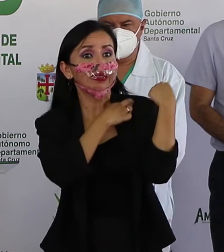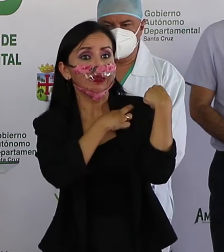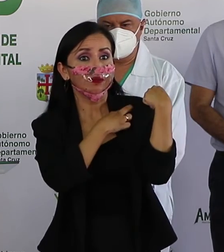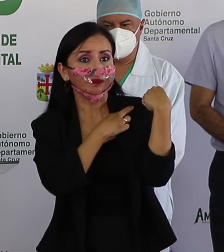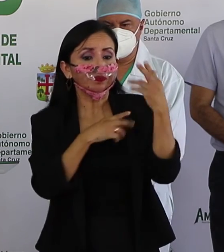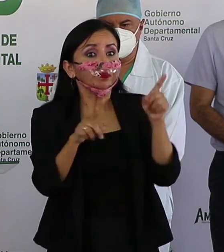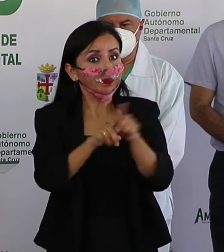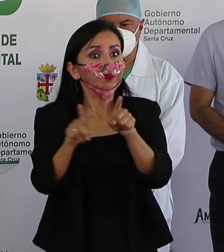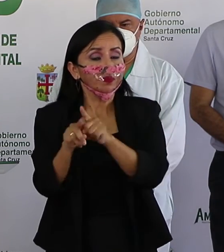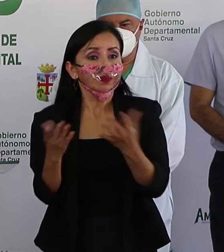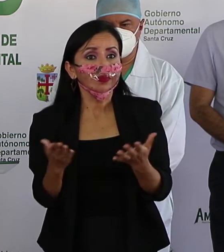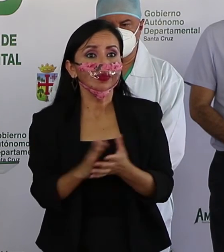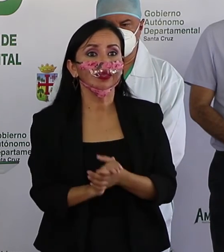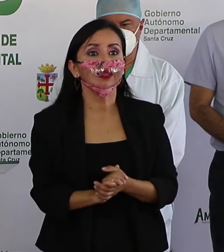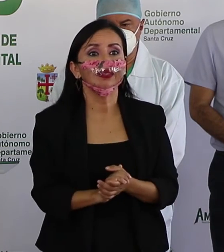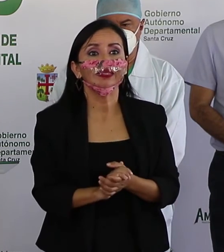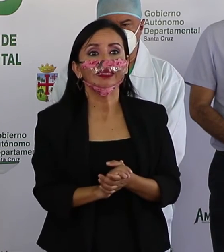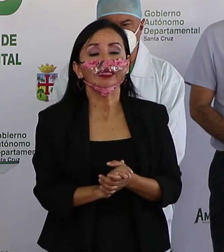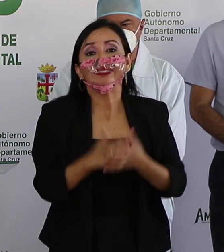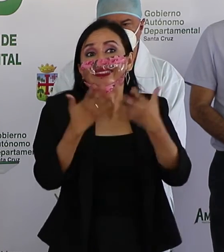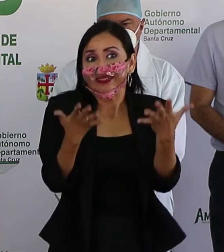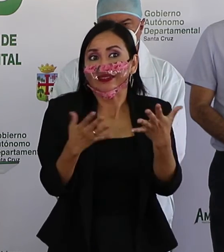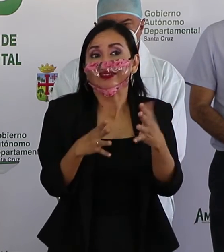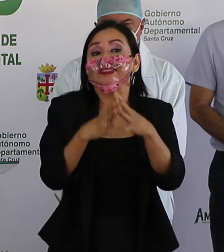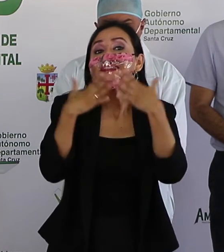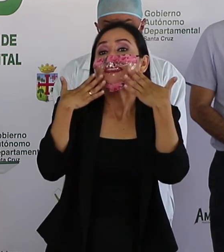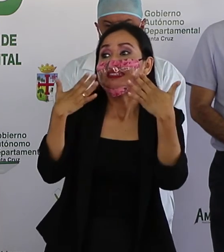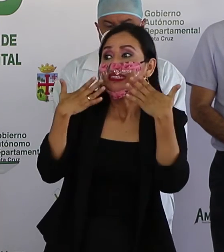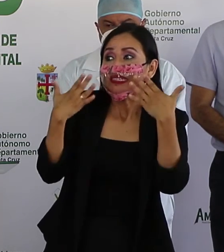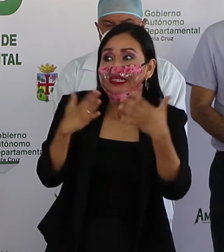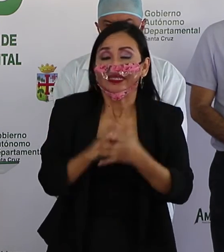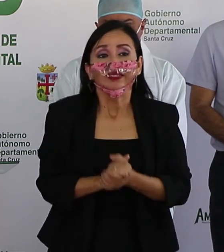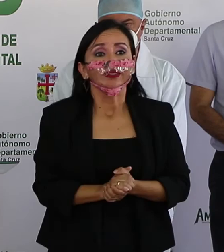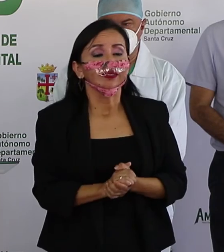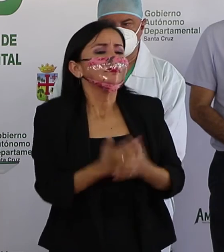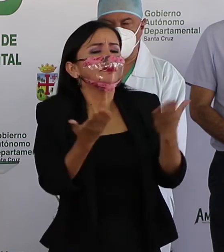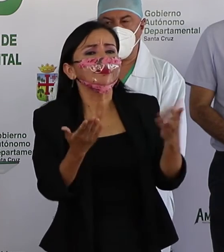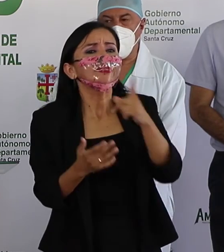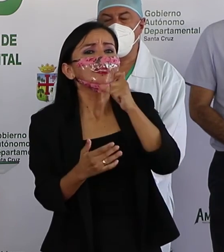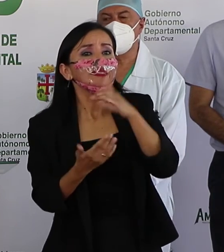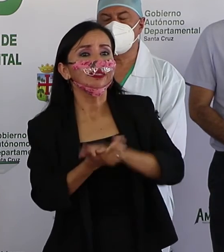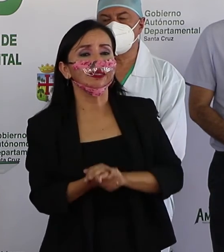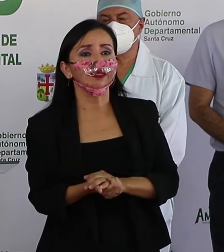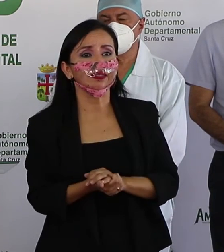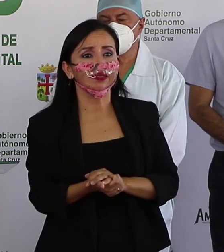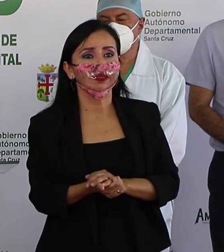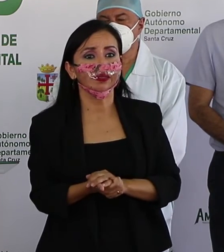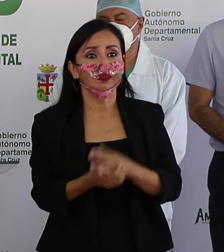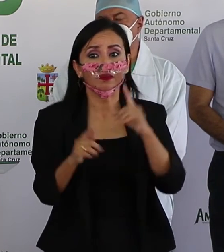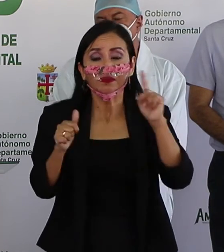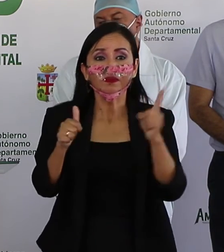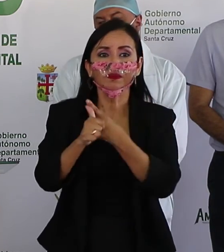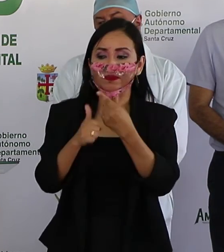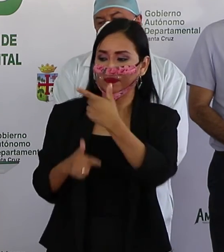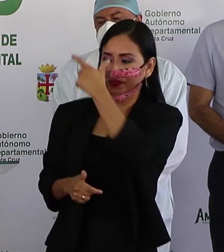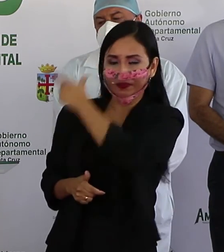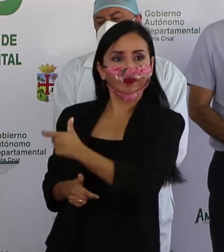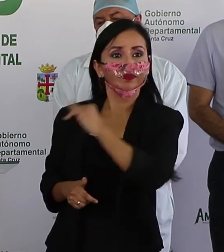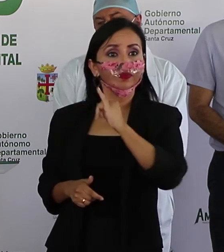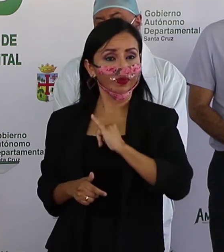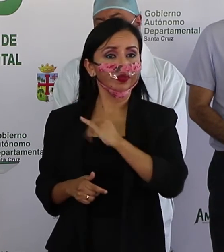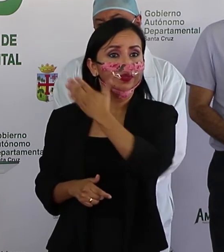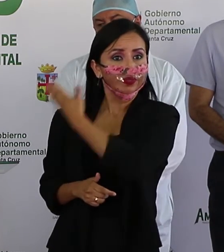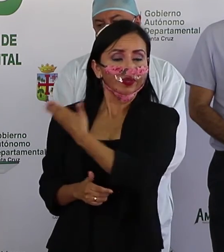y en eso también hay un agradecimiento de parte de este primer servidor